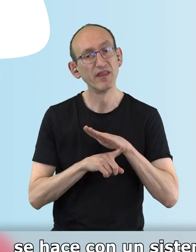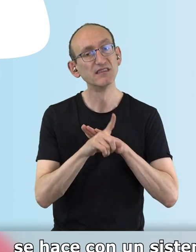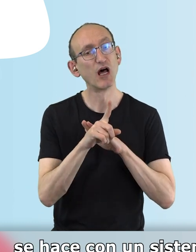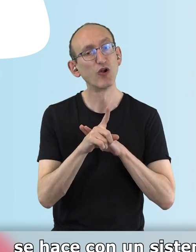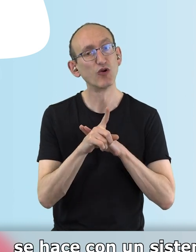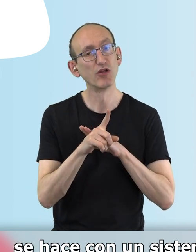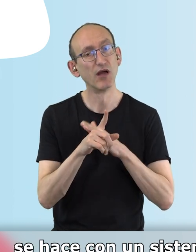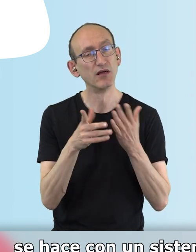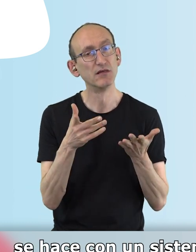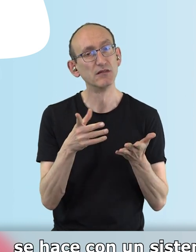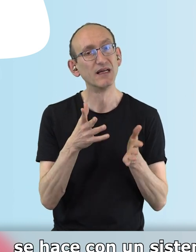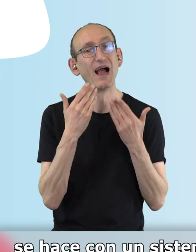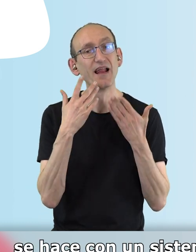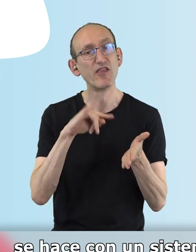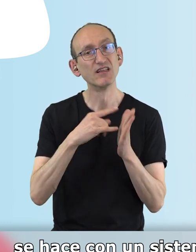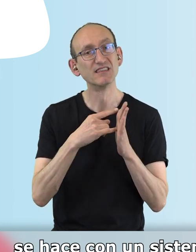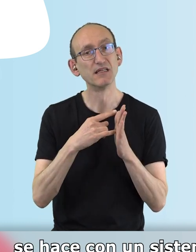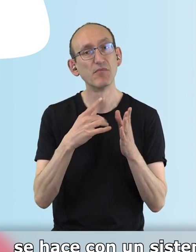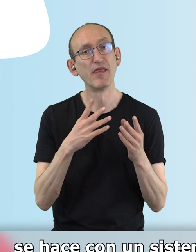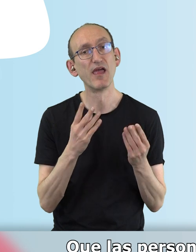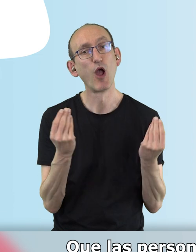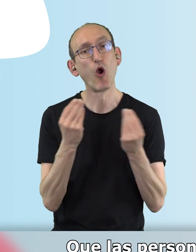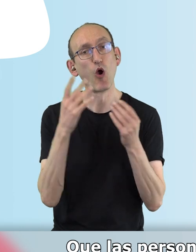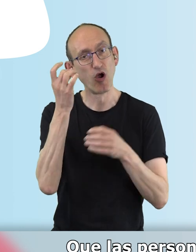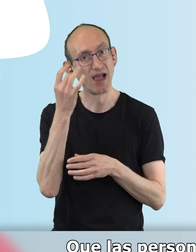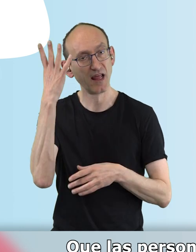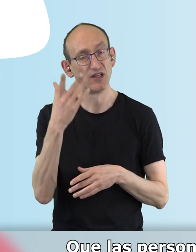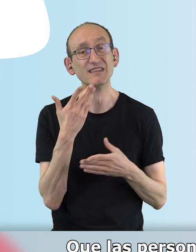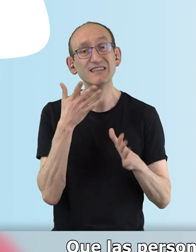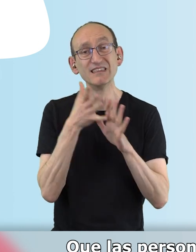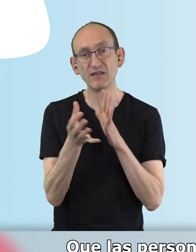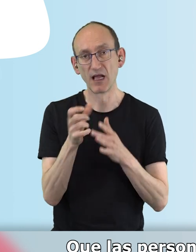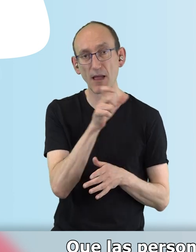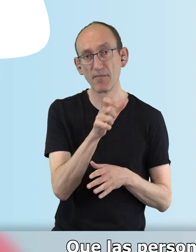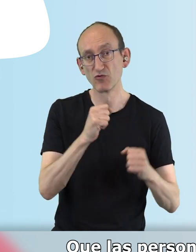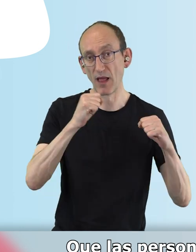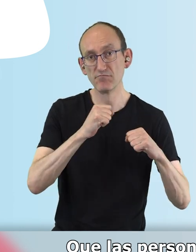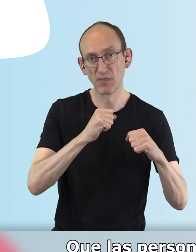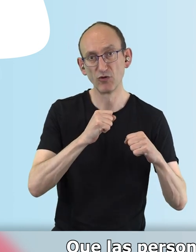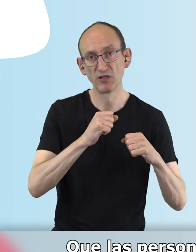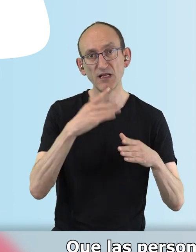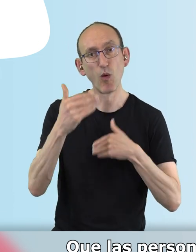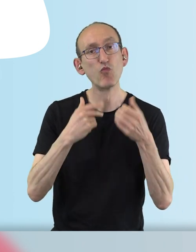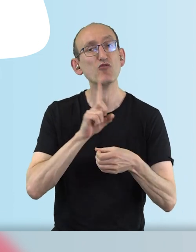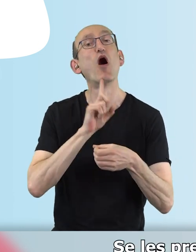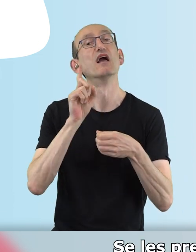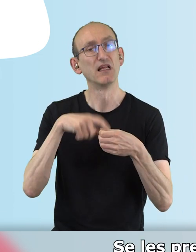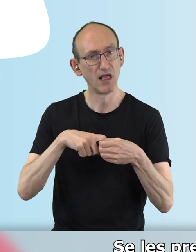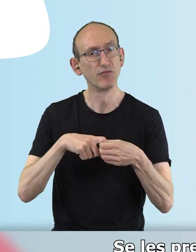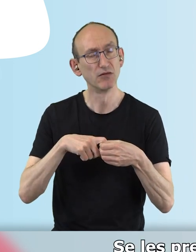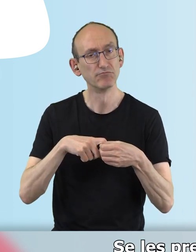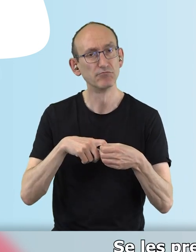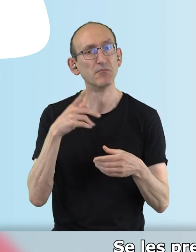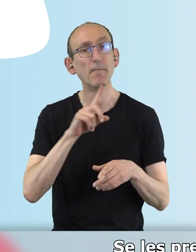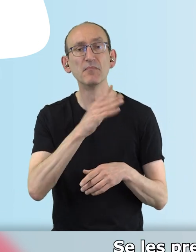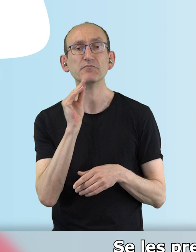hace con un sistema de co-creación. ¿Qué significa esto? Que las personas mayores intervienen en todo el proceso.